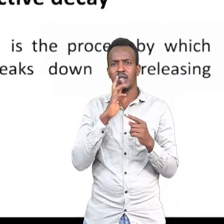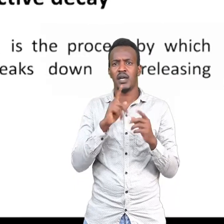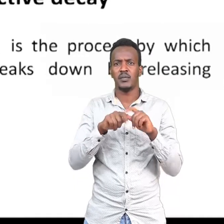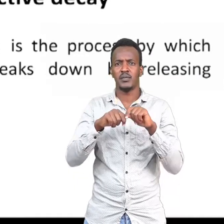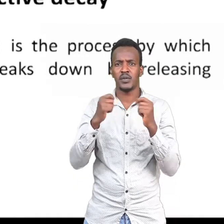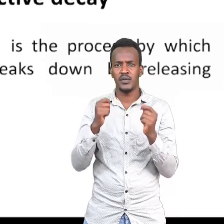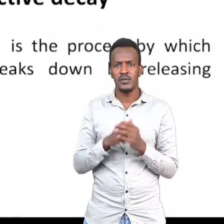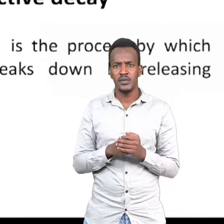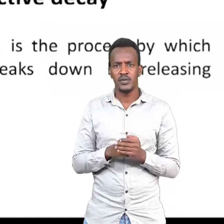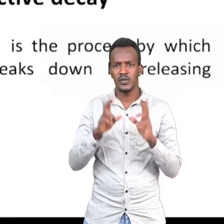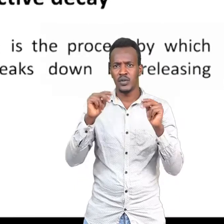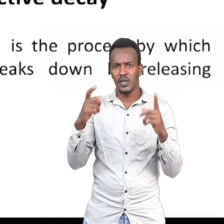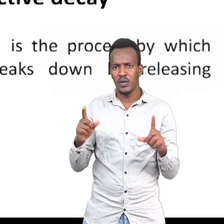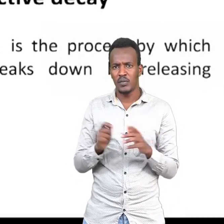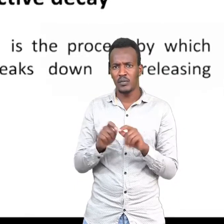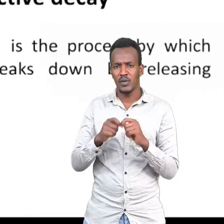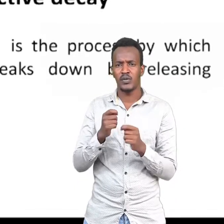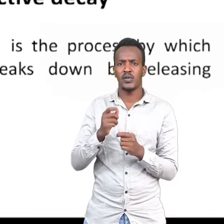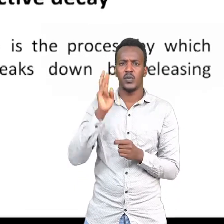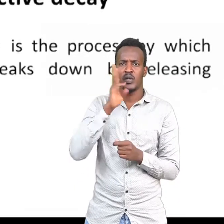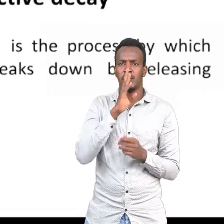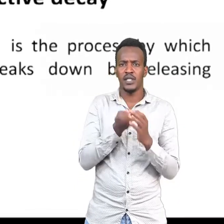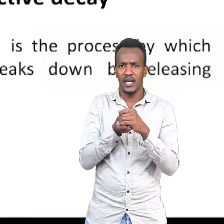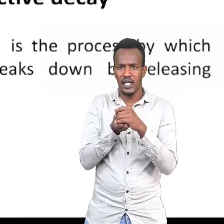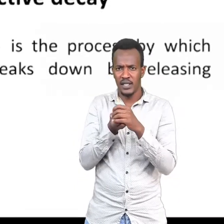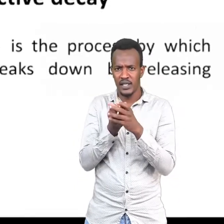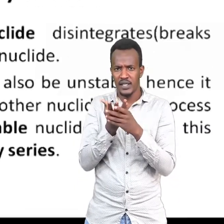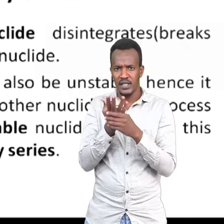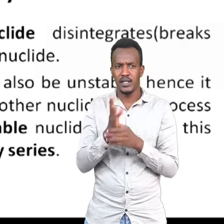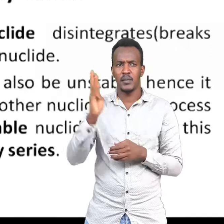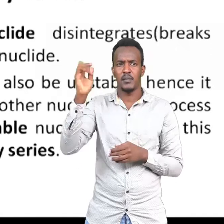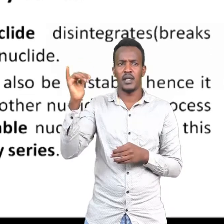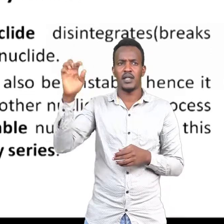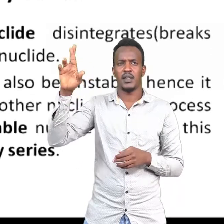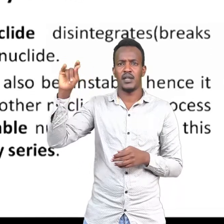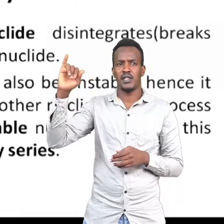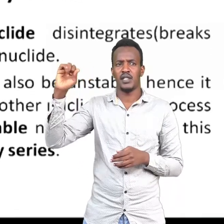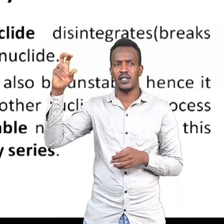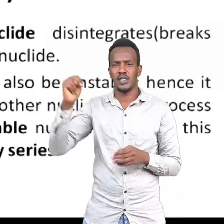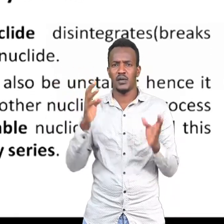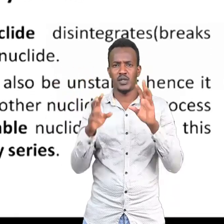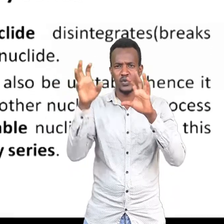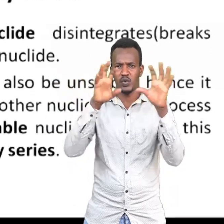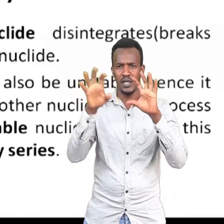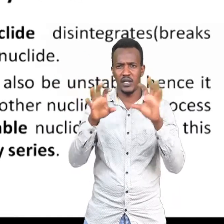weey kala jabkaas uu kaliya laguma deynaye by releasing radiation waxay soo deynayaan waxa weey markaasi radiation ama markaasi shucaaca